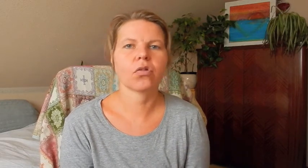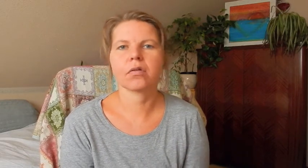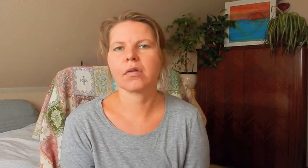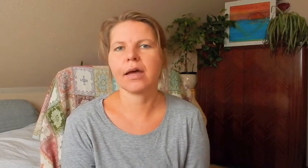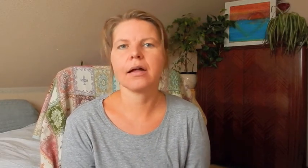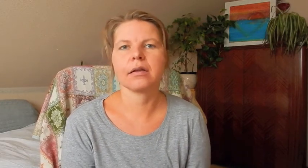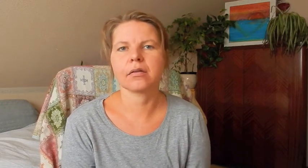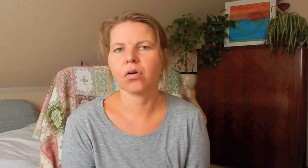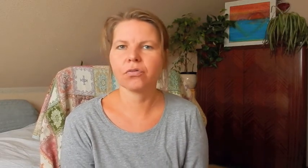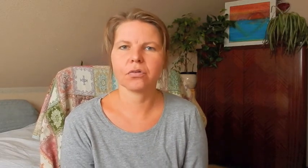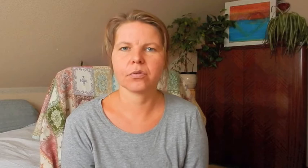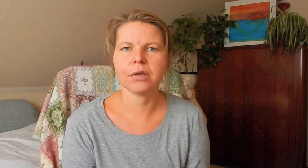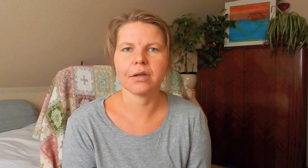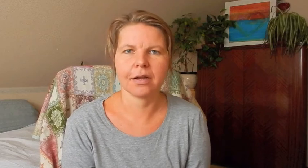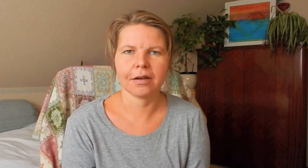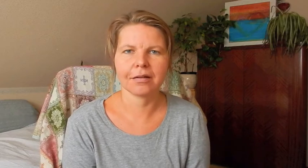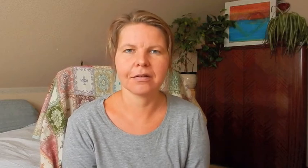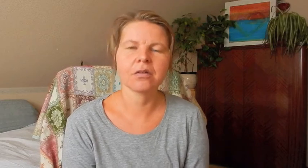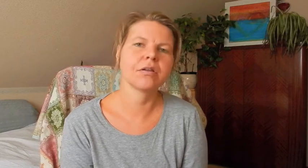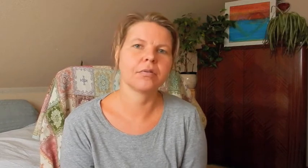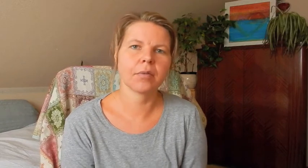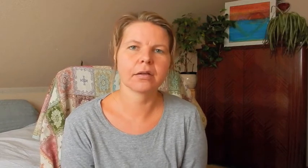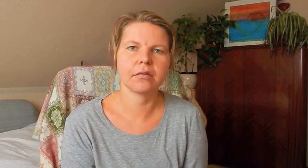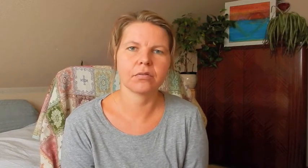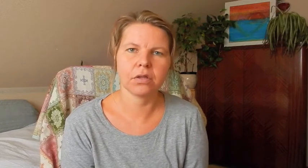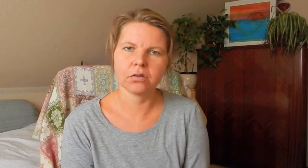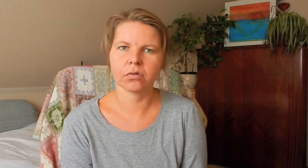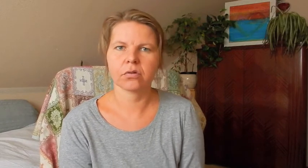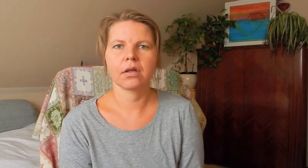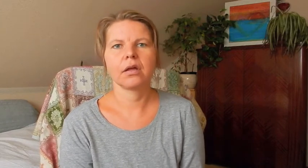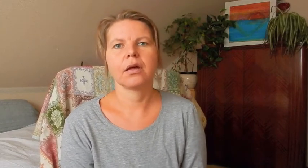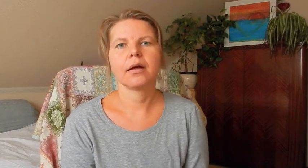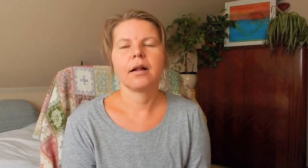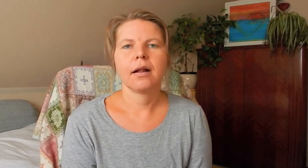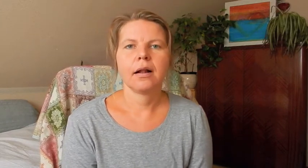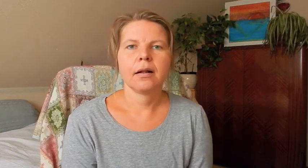authentisches, ehrliches, offenes Miteinander. Ne? Deswegen mache ich diese Videos.